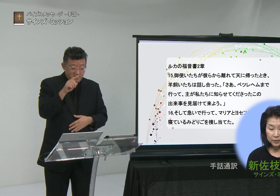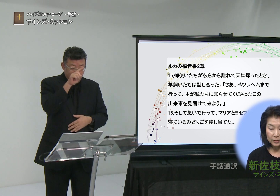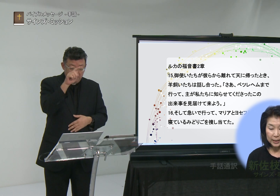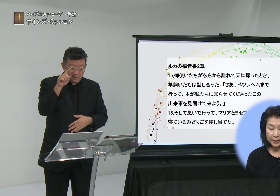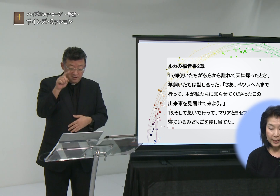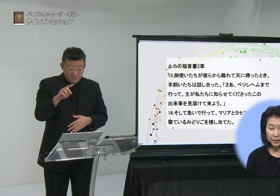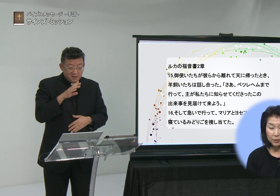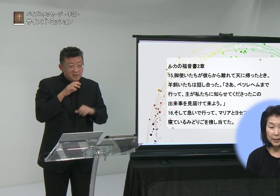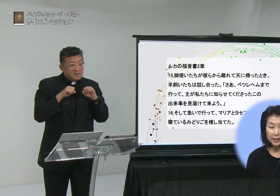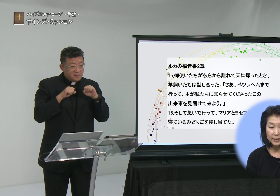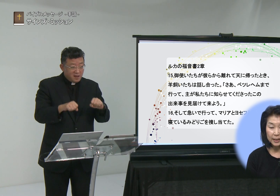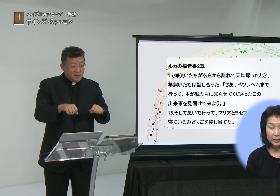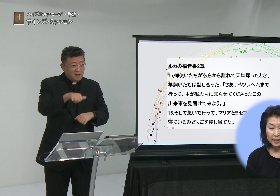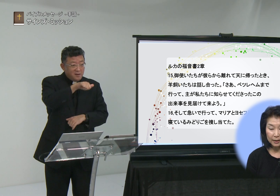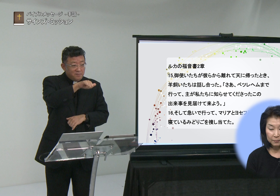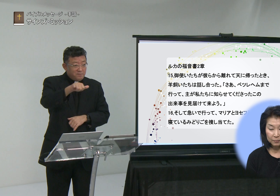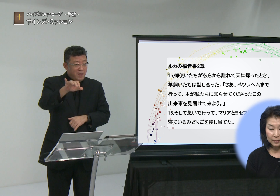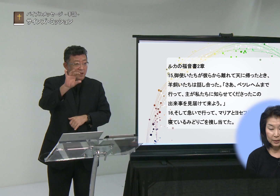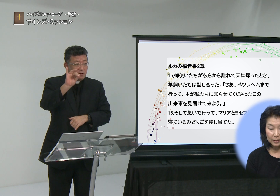羊飼いたちは話し合った